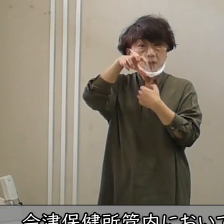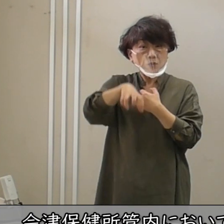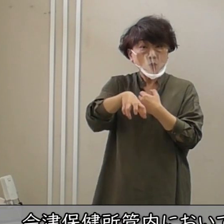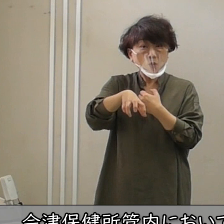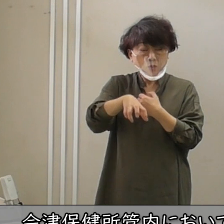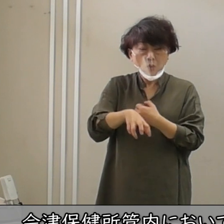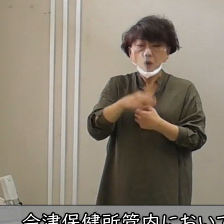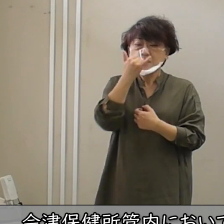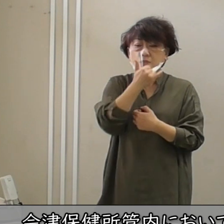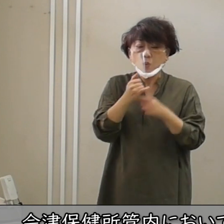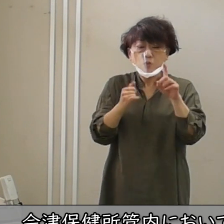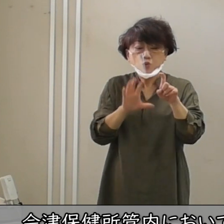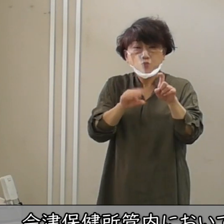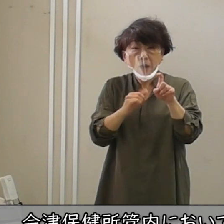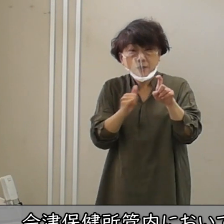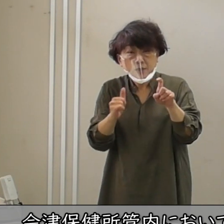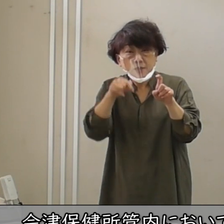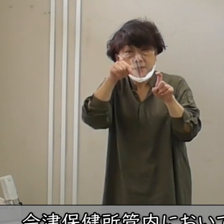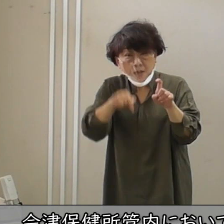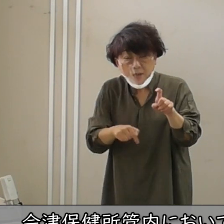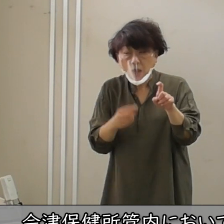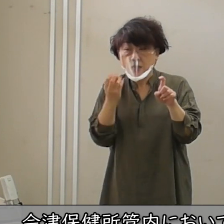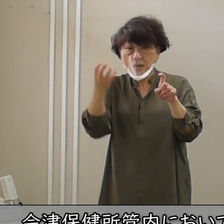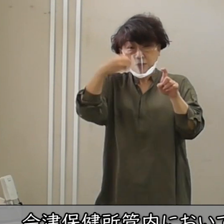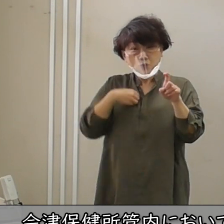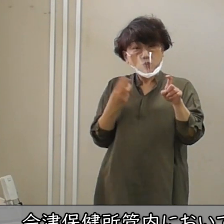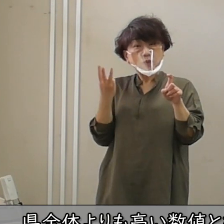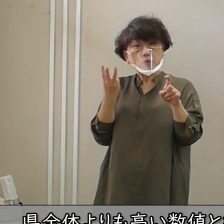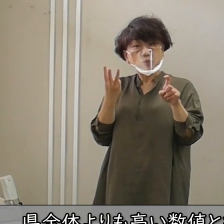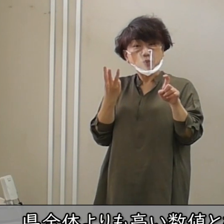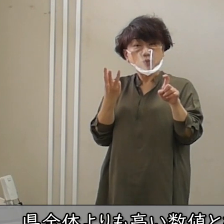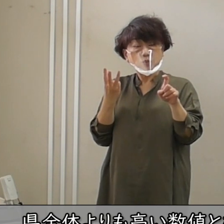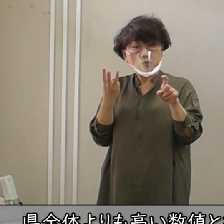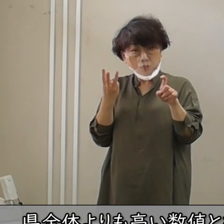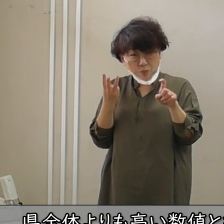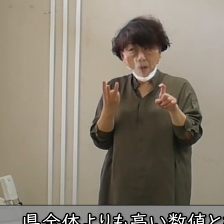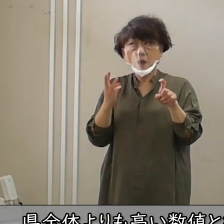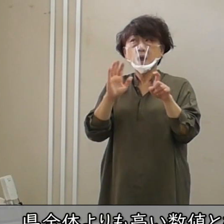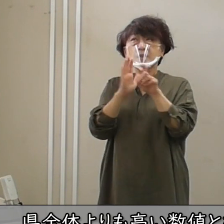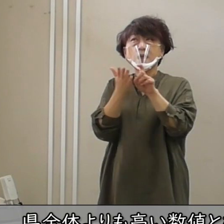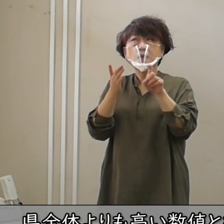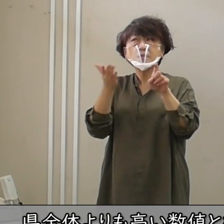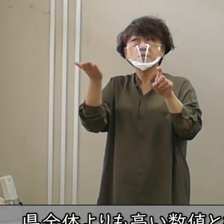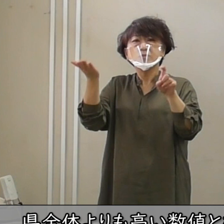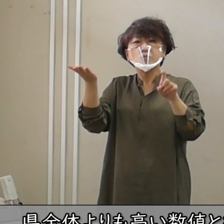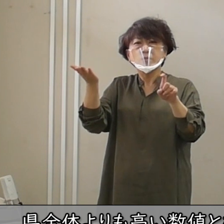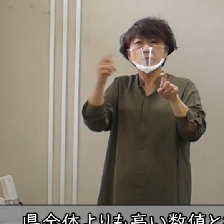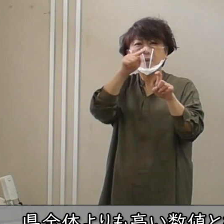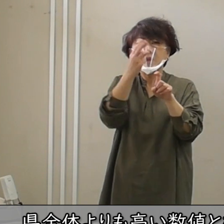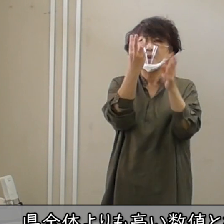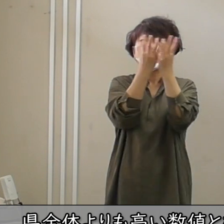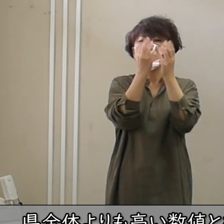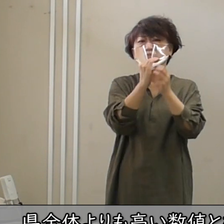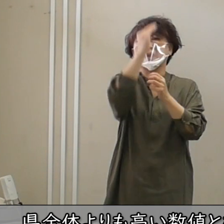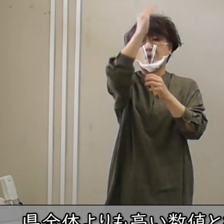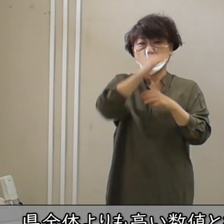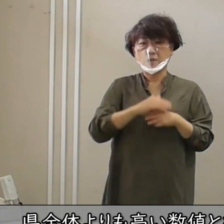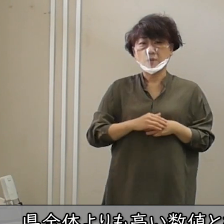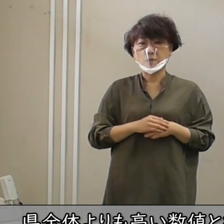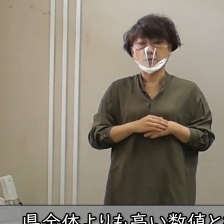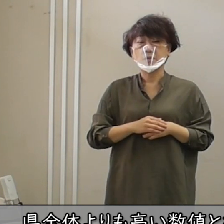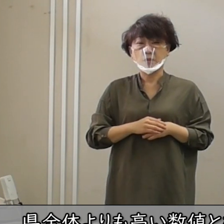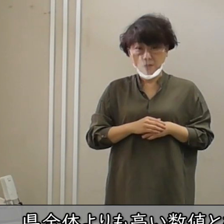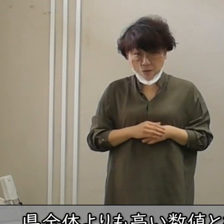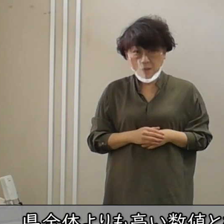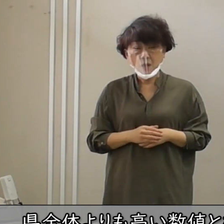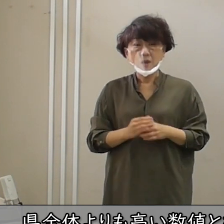口10万人あたりの1週間の新規陽性者数が県全体よりも高い数値となっており、